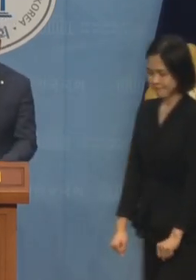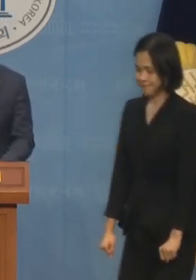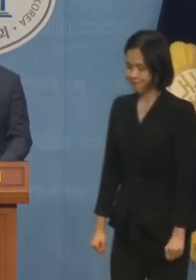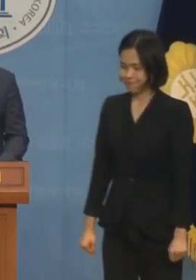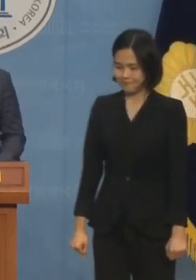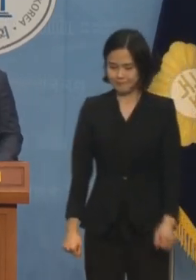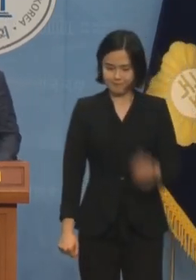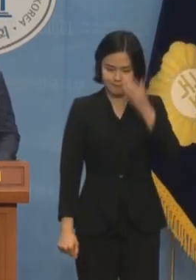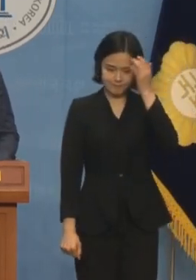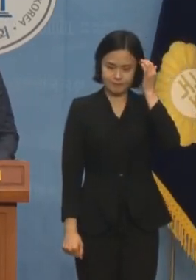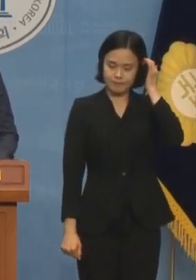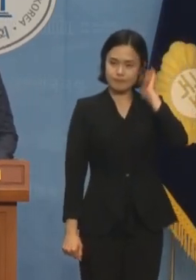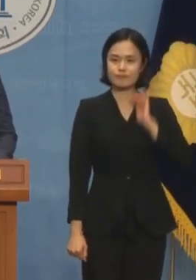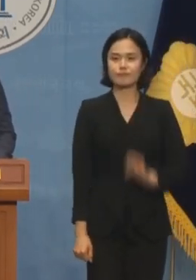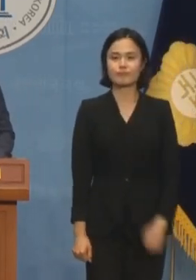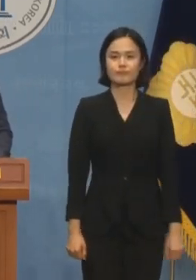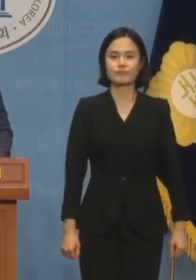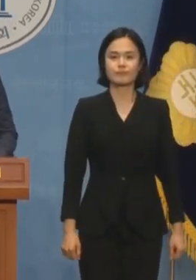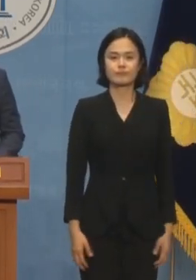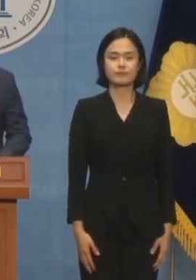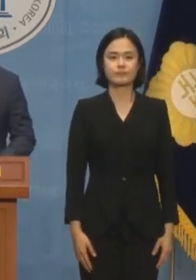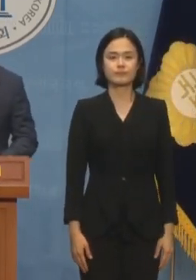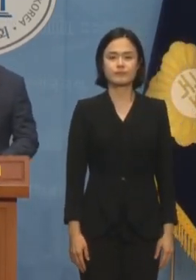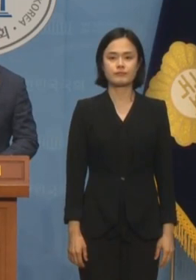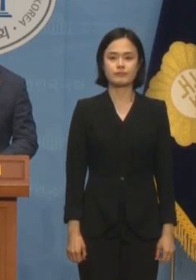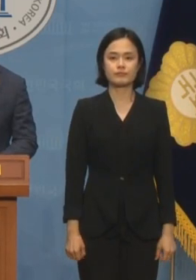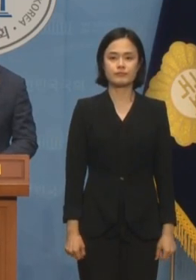무난히 없이 해야 되네.